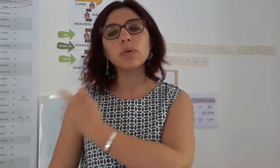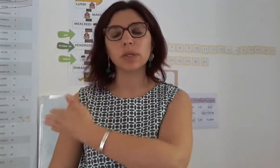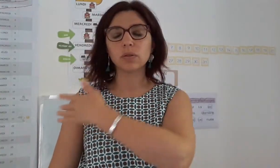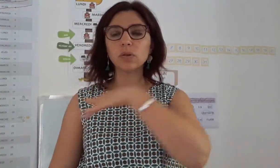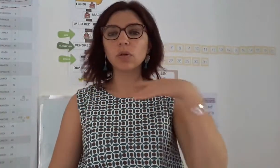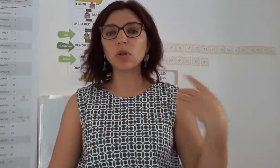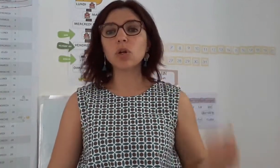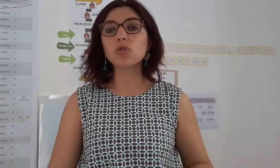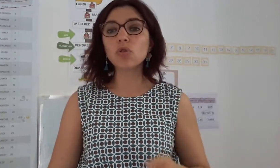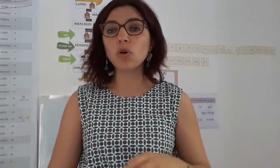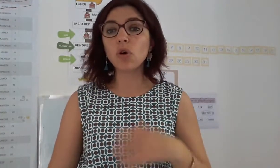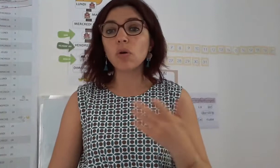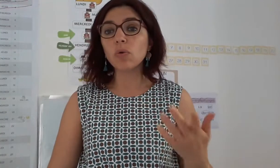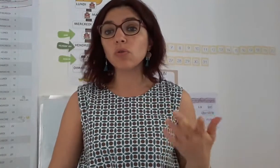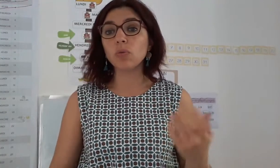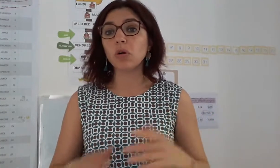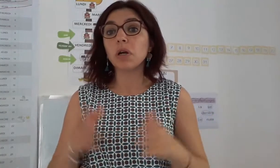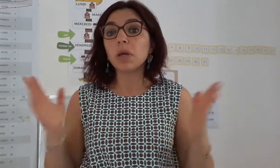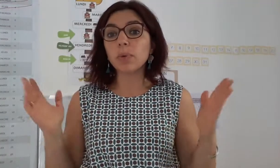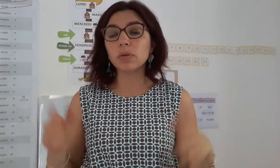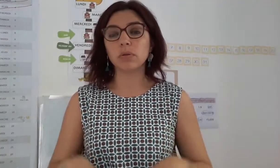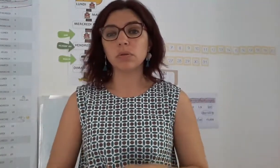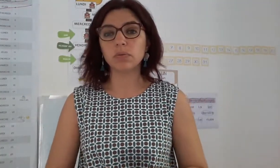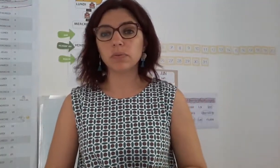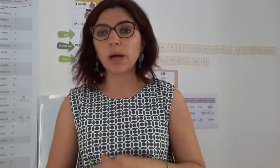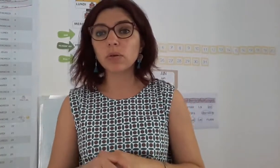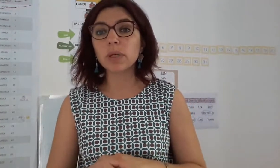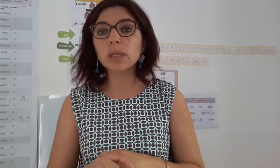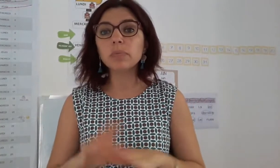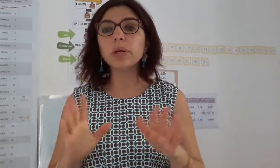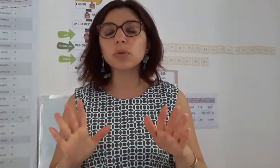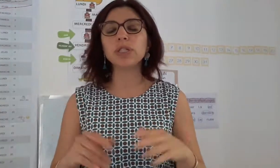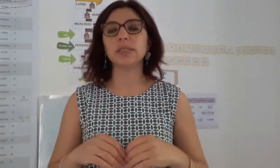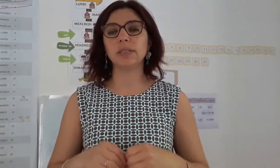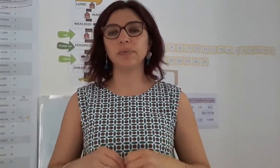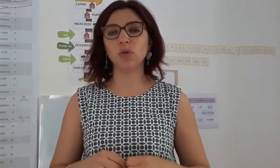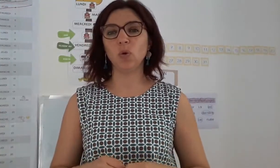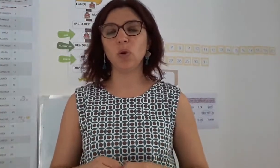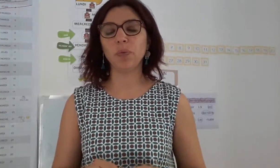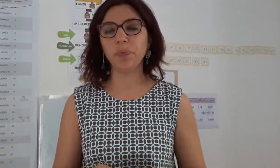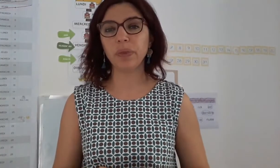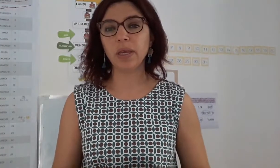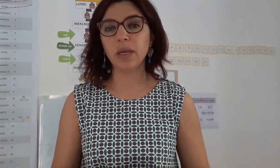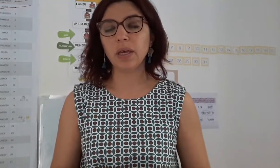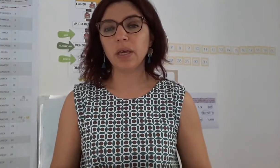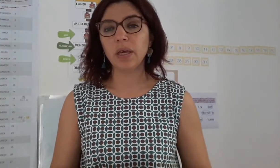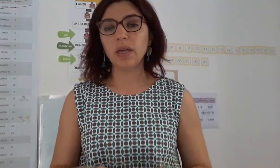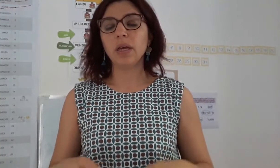même temps. Selon mon humeur. Là, il n'y a pas de... Arnaud m'a dit pas de geste. Donc,